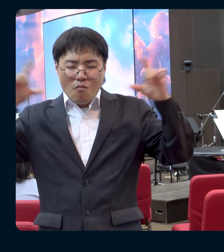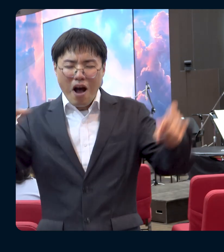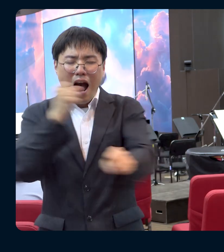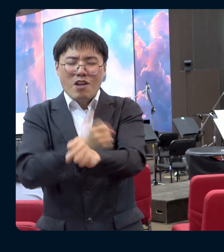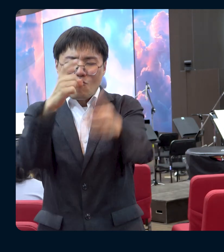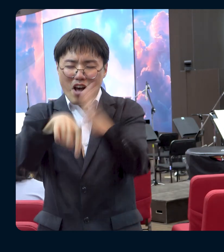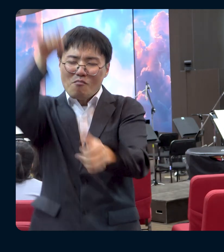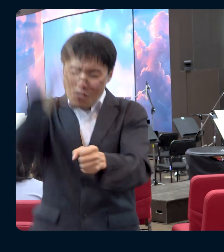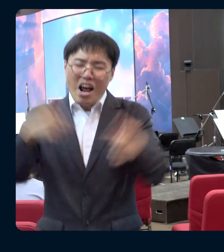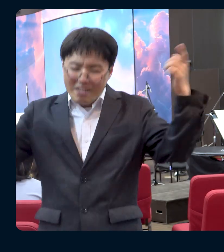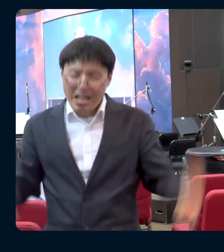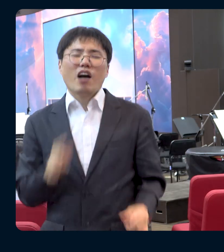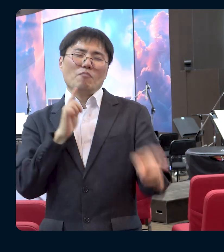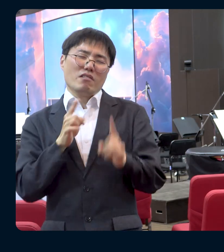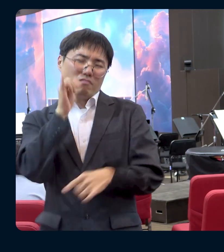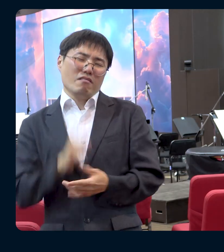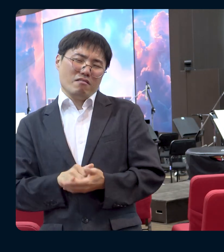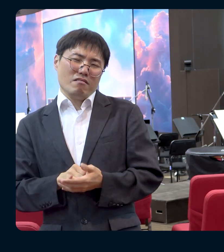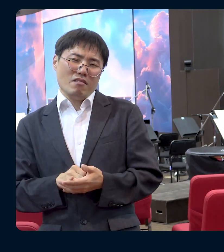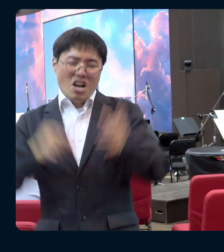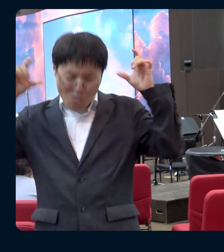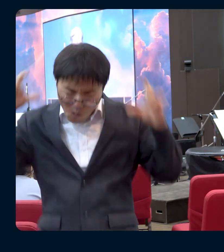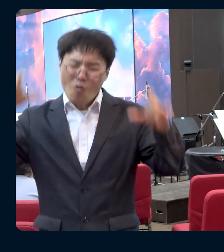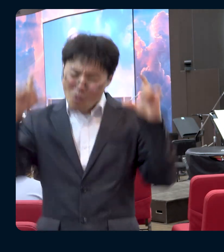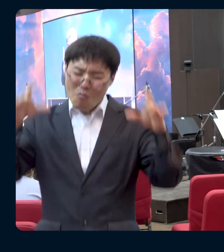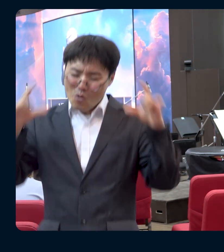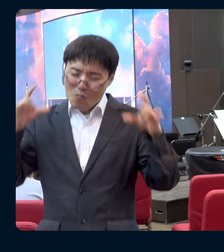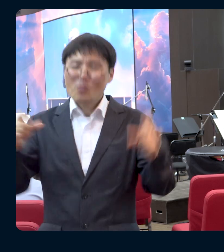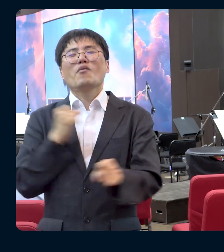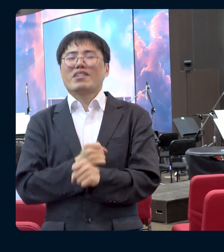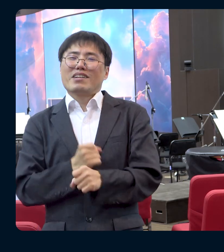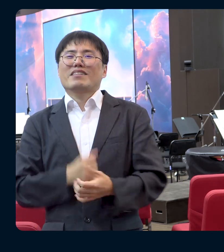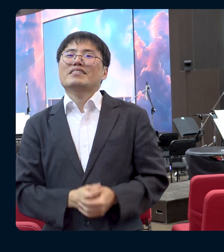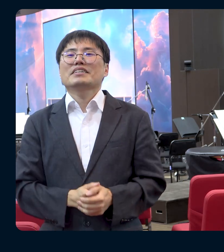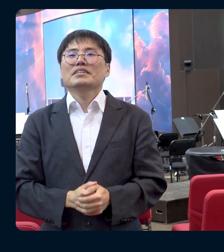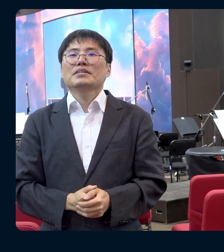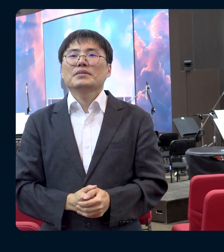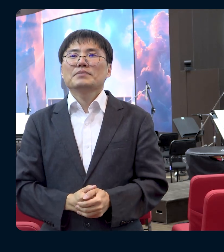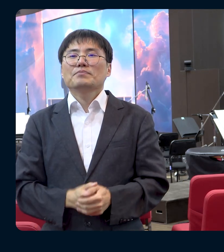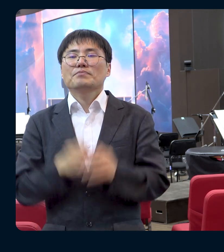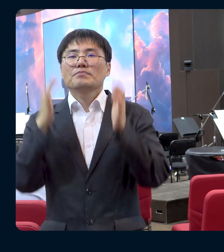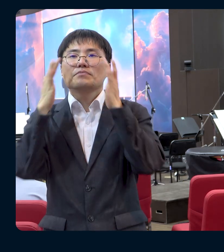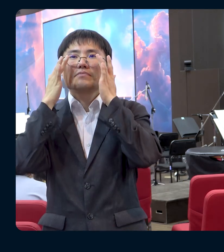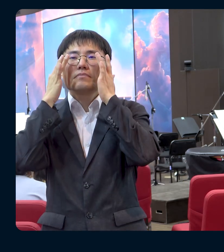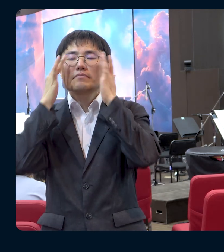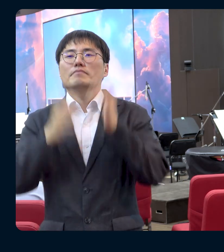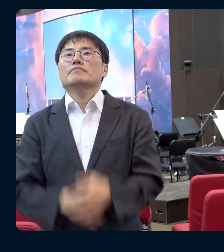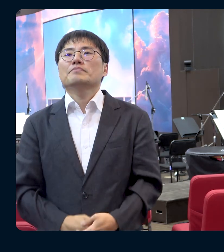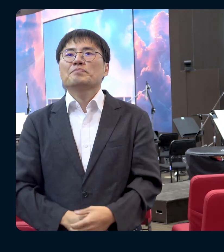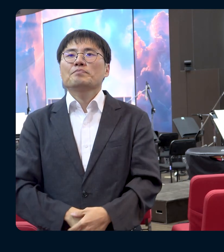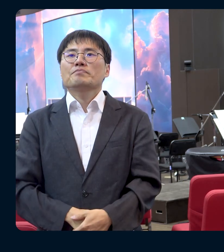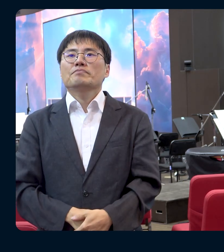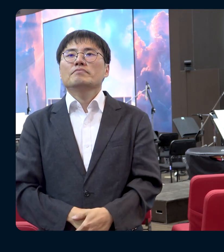덕을 선포하게 하려 하심이라 했잖아요. 예, 선포하는 거예요. 예, 선포하는 거예요.